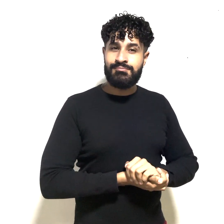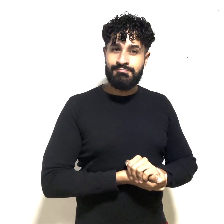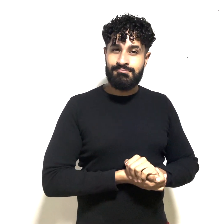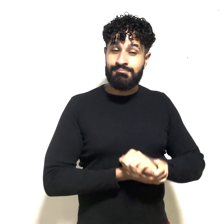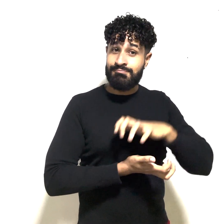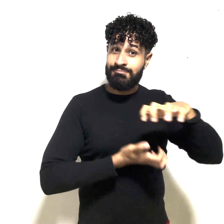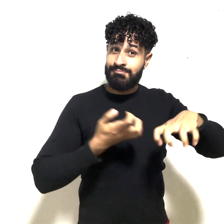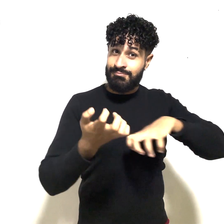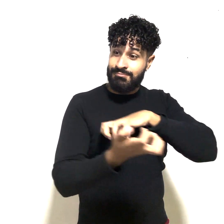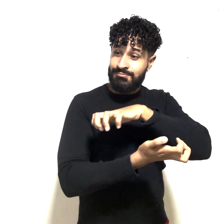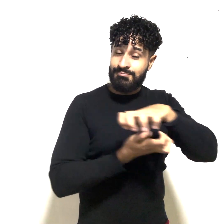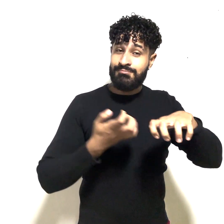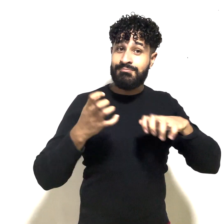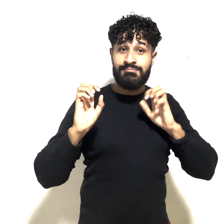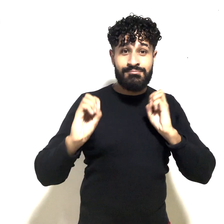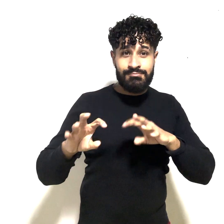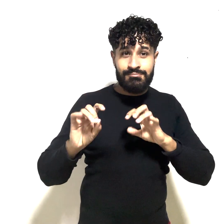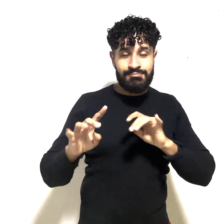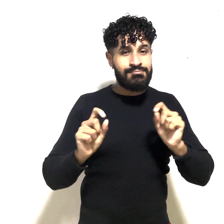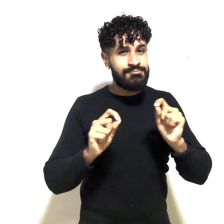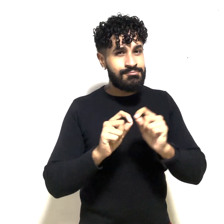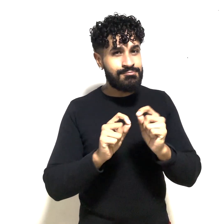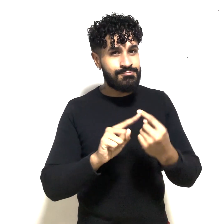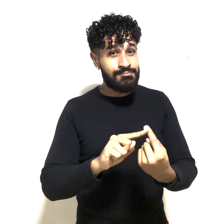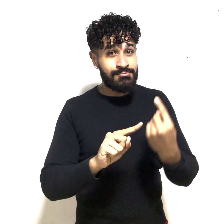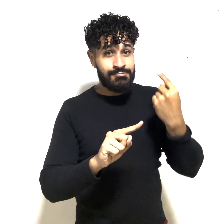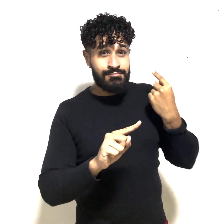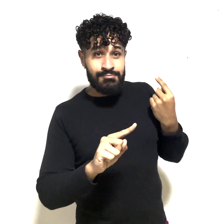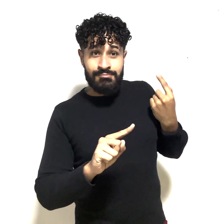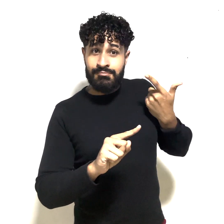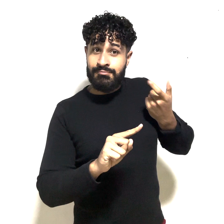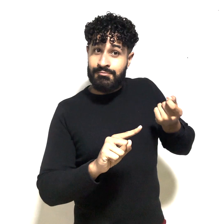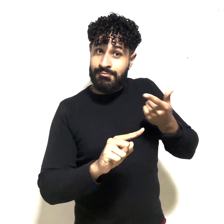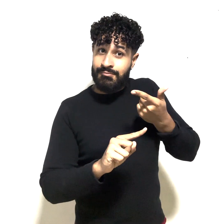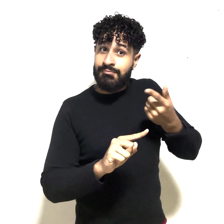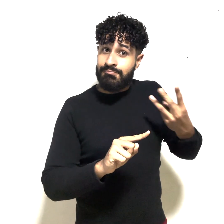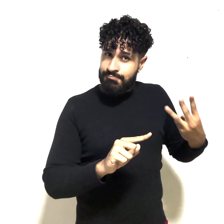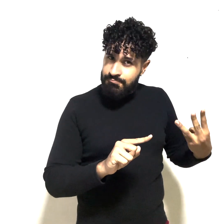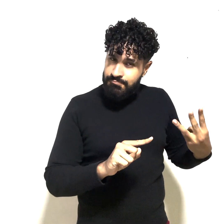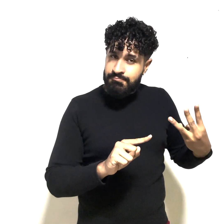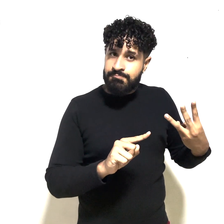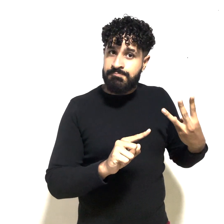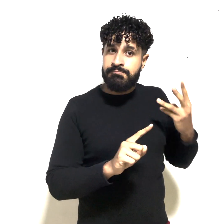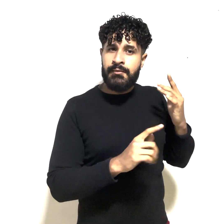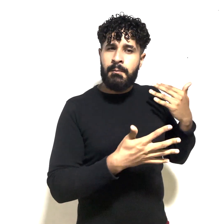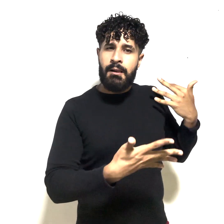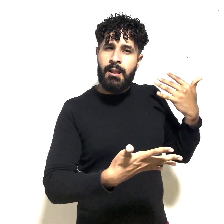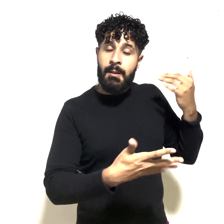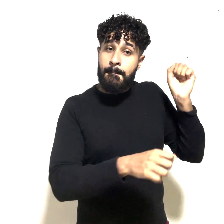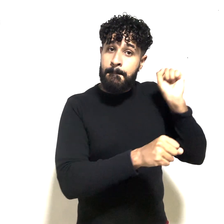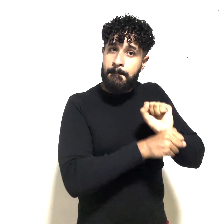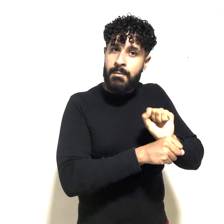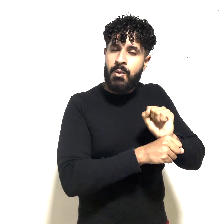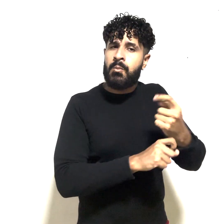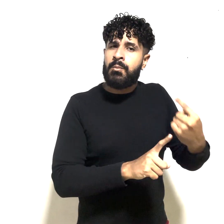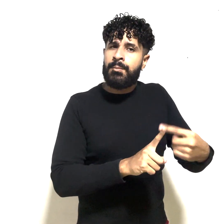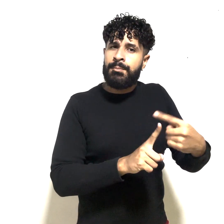da educação realizada em 2023 foi suspensa após a concretização do